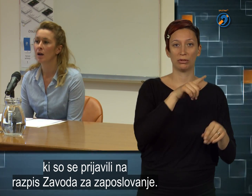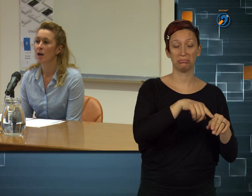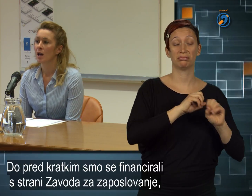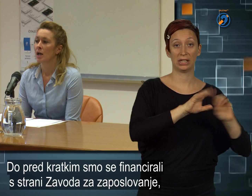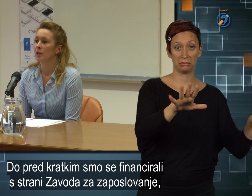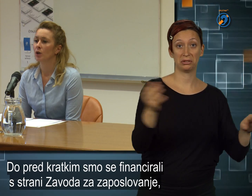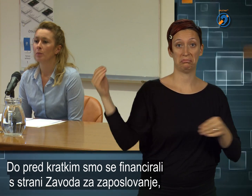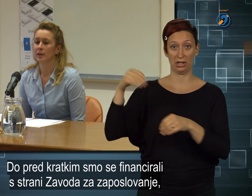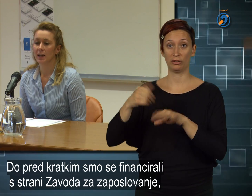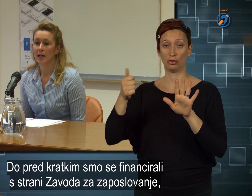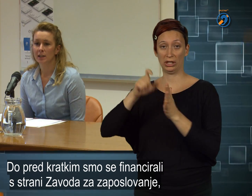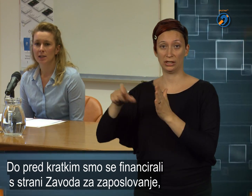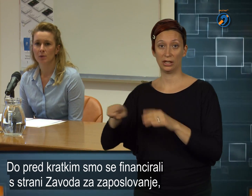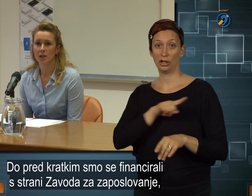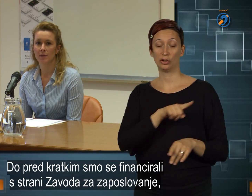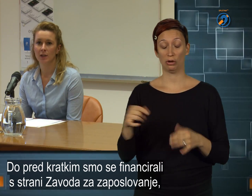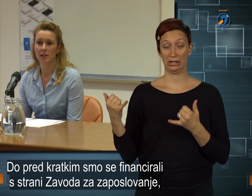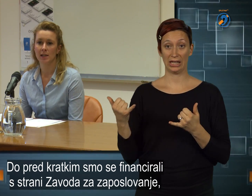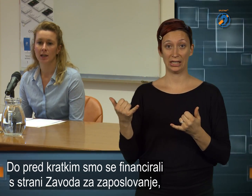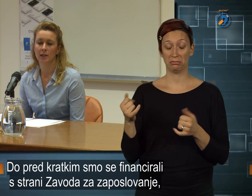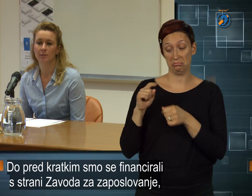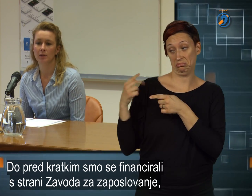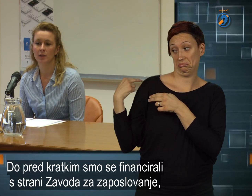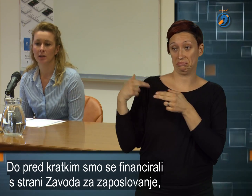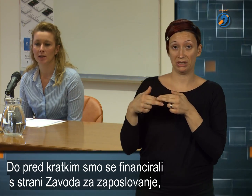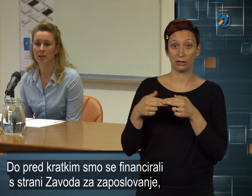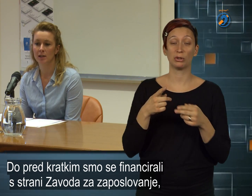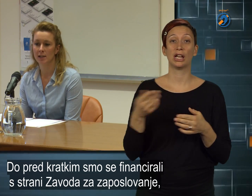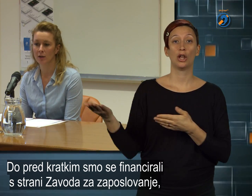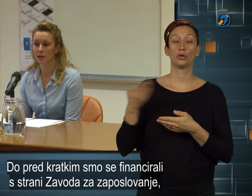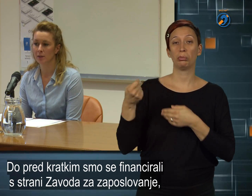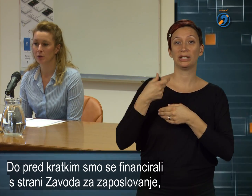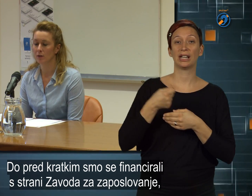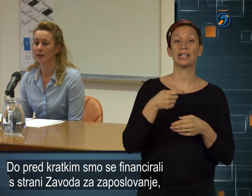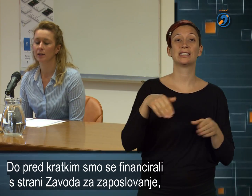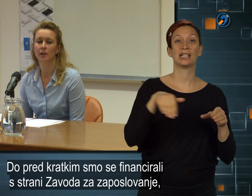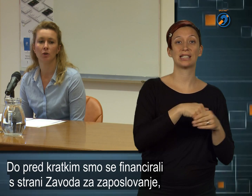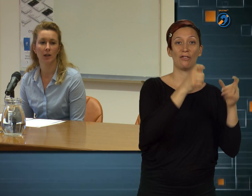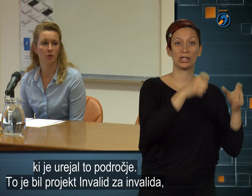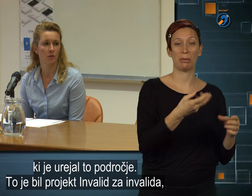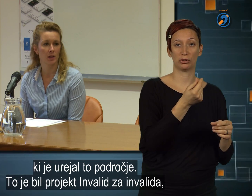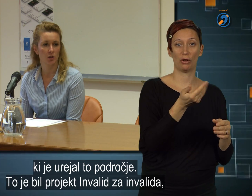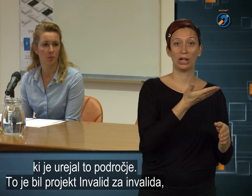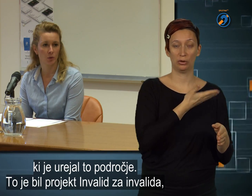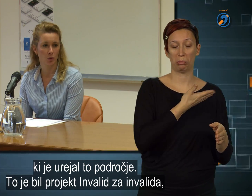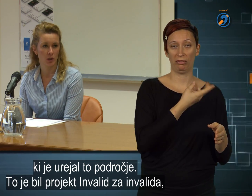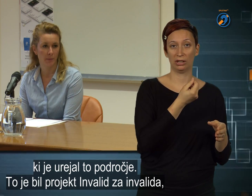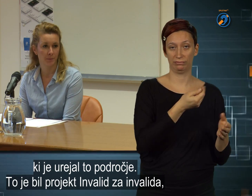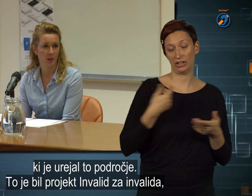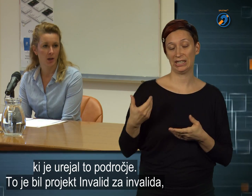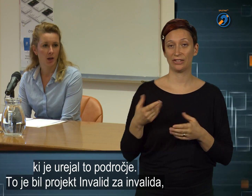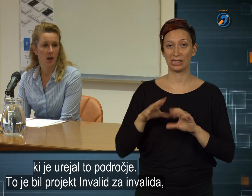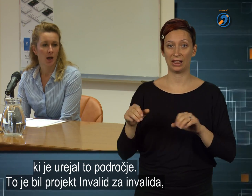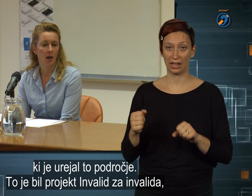in do pred kratkim smo se financirali mi strani Zavoda za zaposlovanje, ki je urejal to vrstno